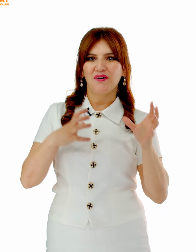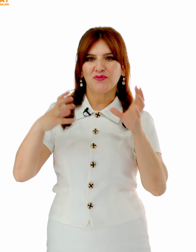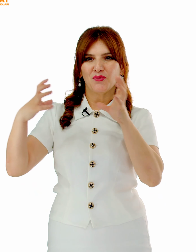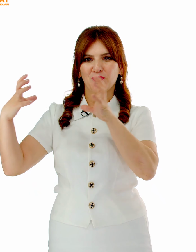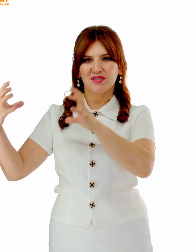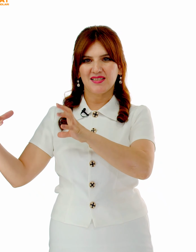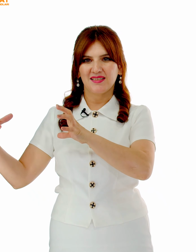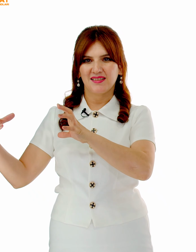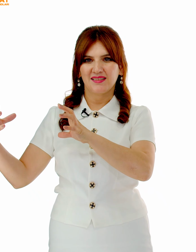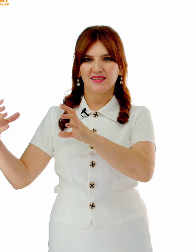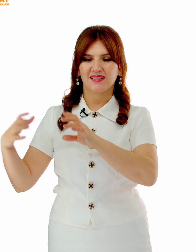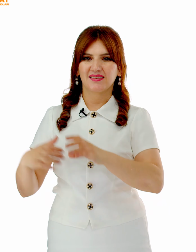avtobus.